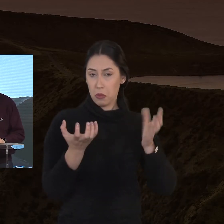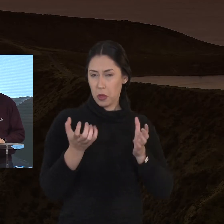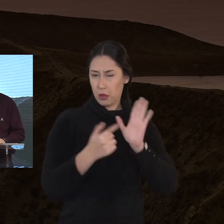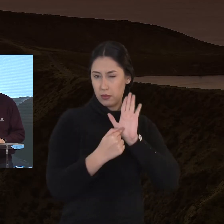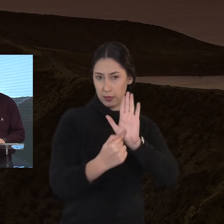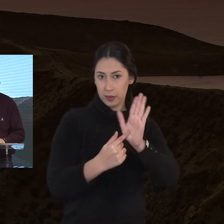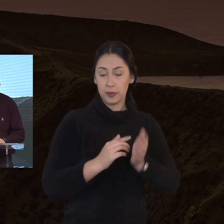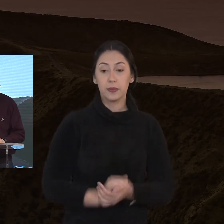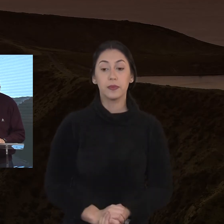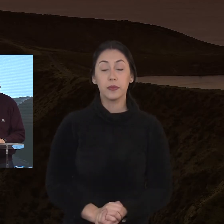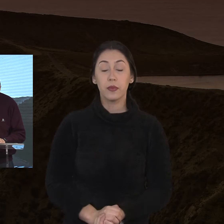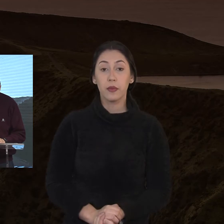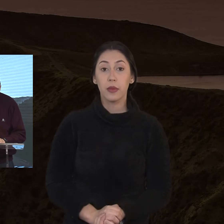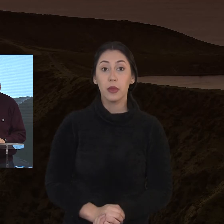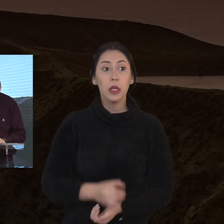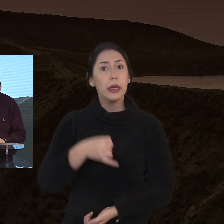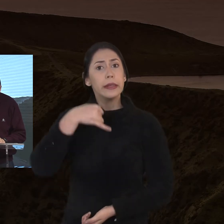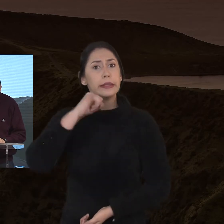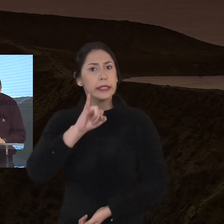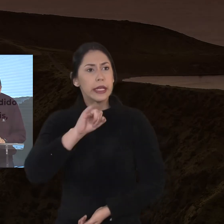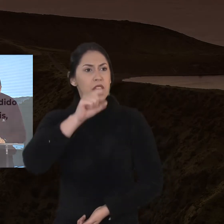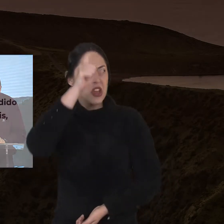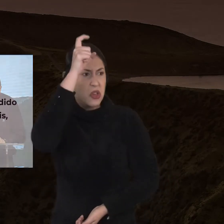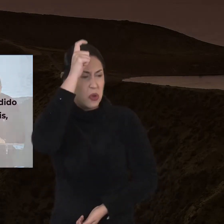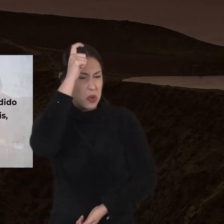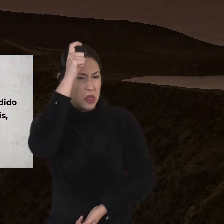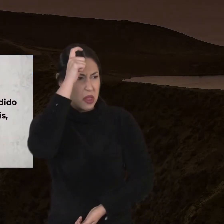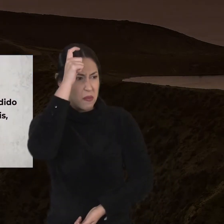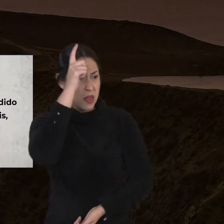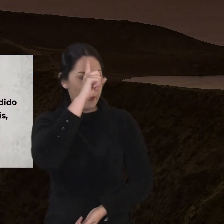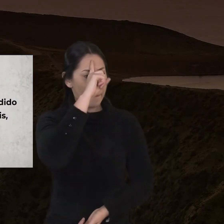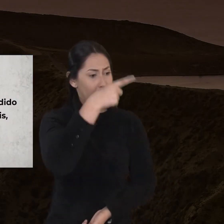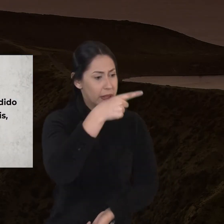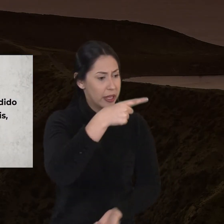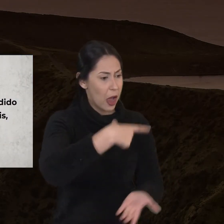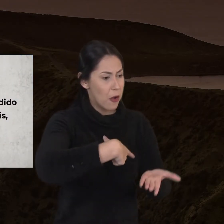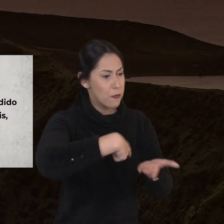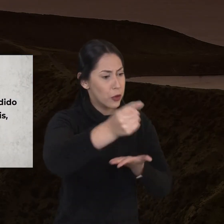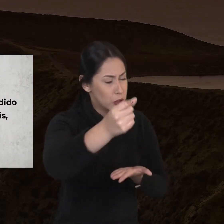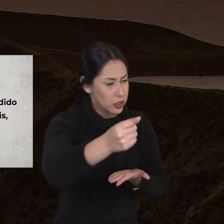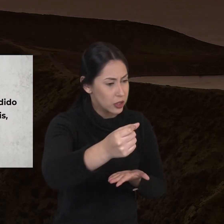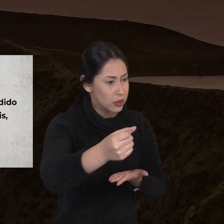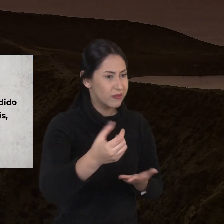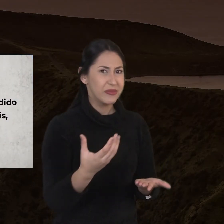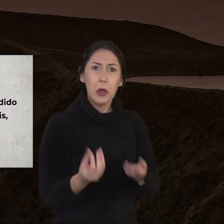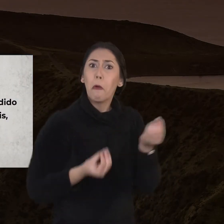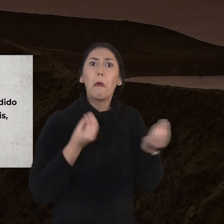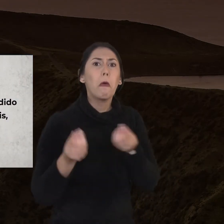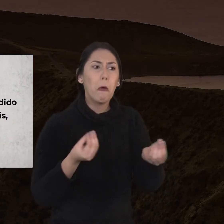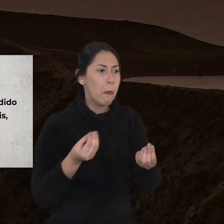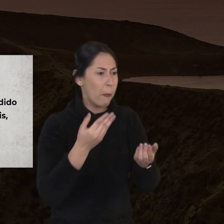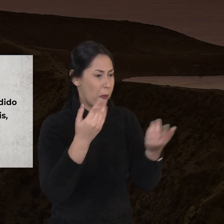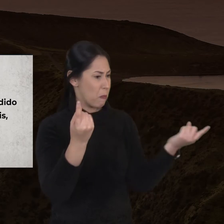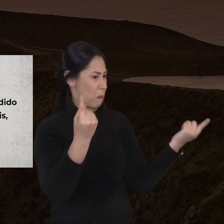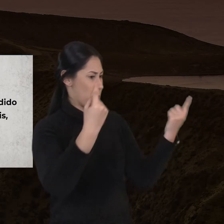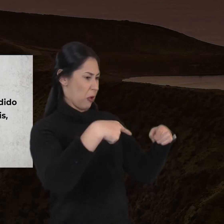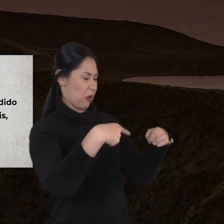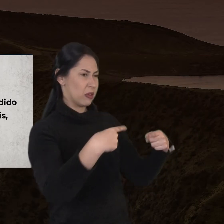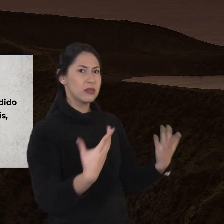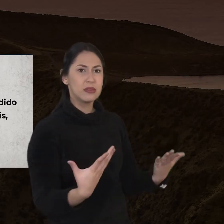mostrar para vocês se satanás espelho é satanás dividindo estará contra si mesmo